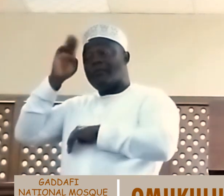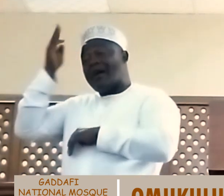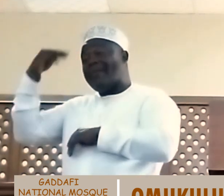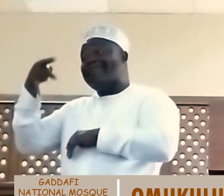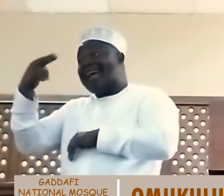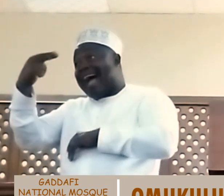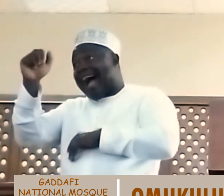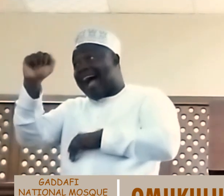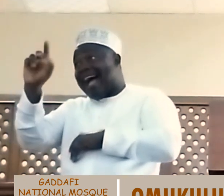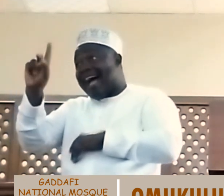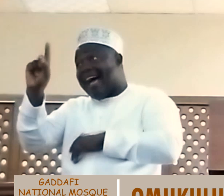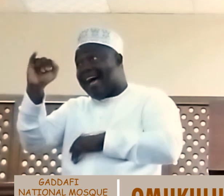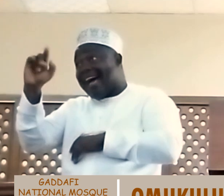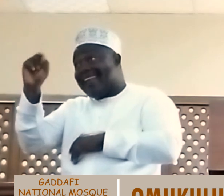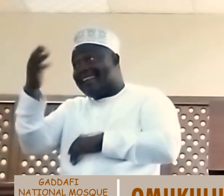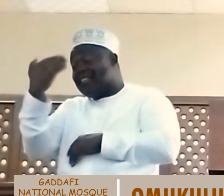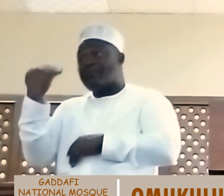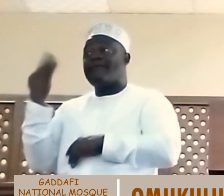mu hadiisi endala